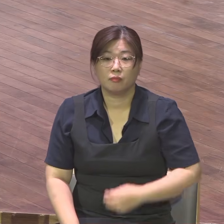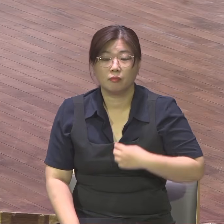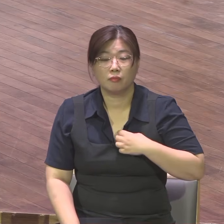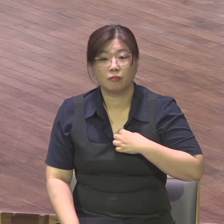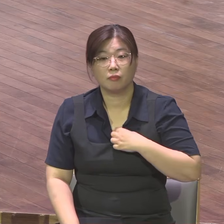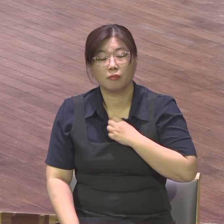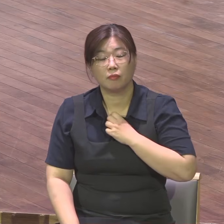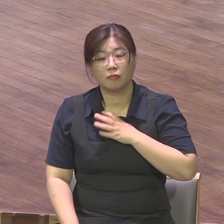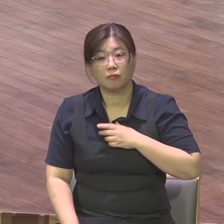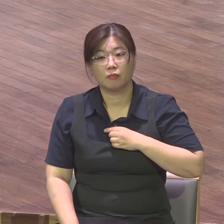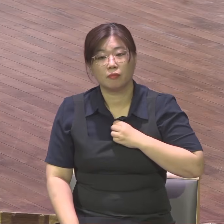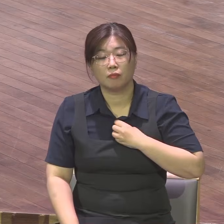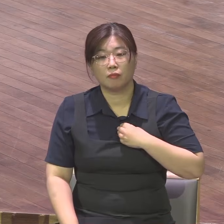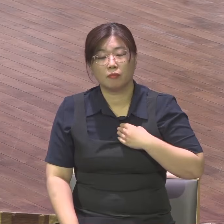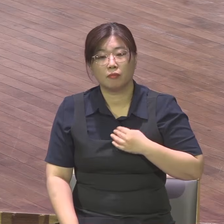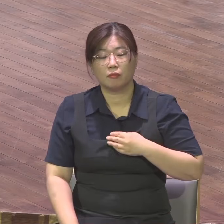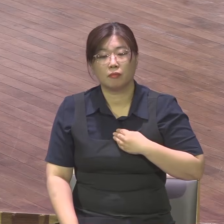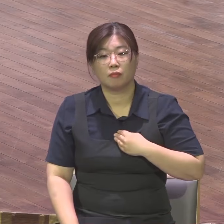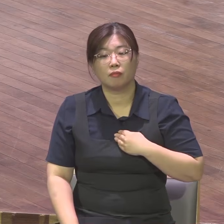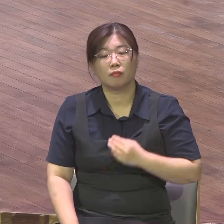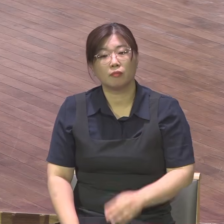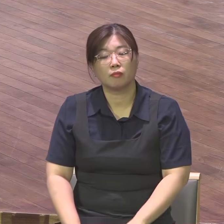저의 이 애가도 마찬가지입니다.